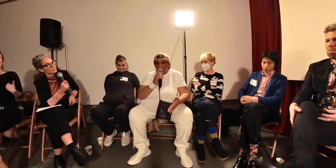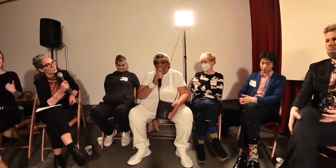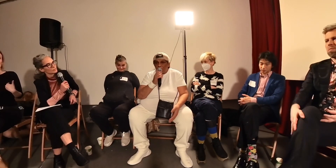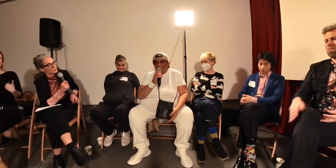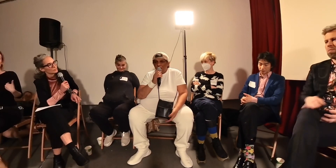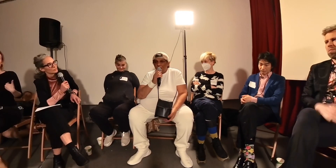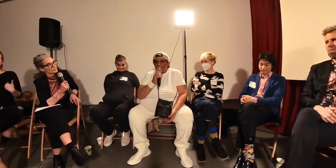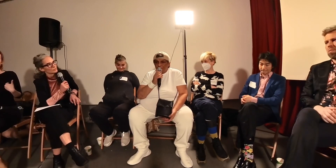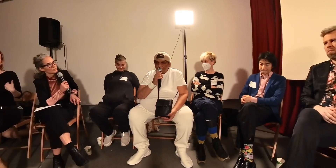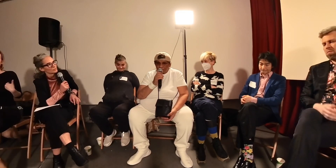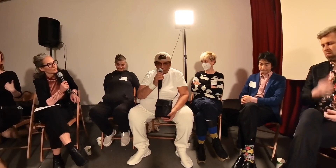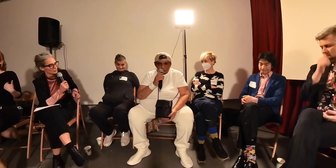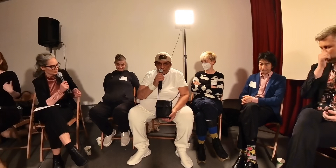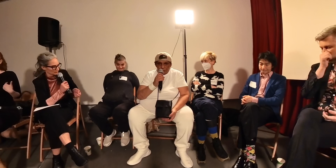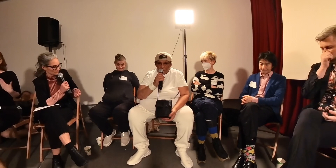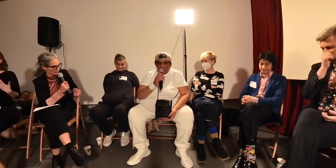od lidí, aby mi dali